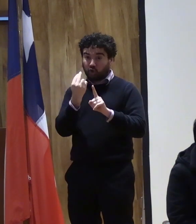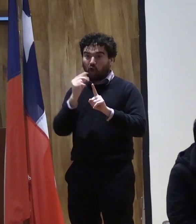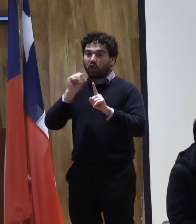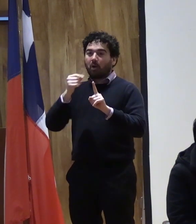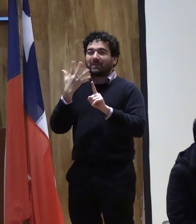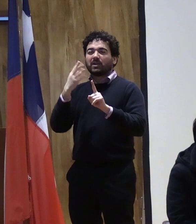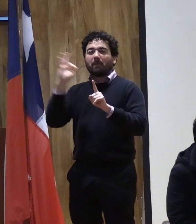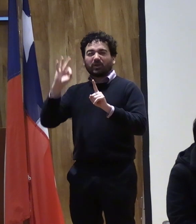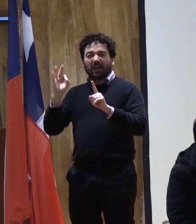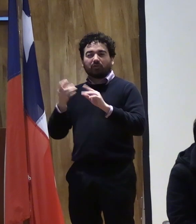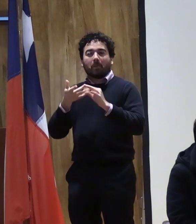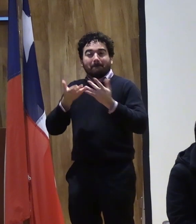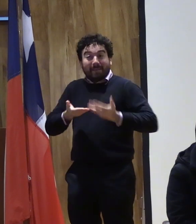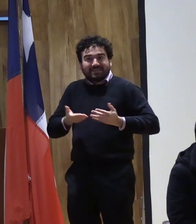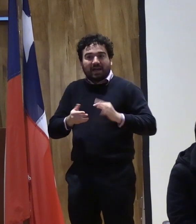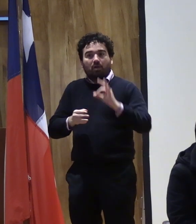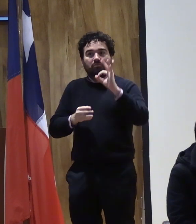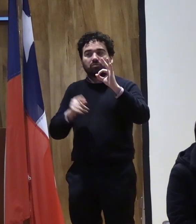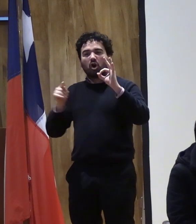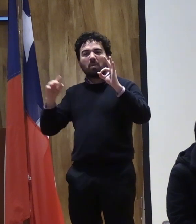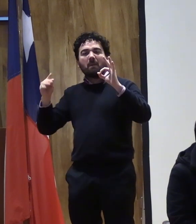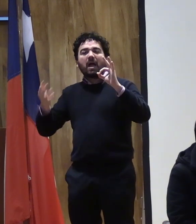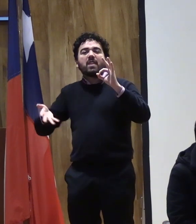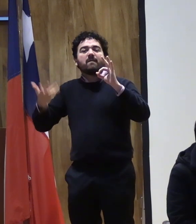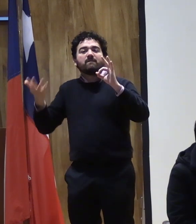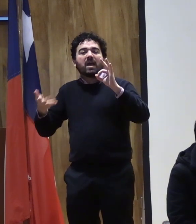ese momento, a los 3 minutos del universo,